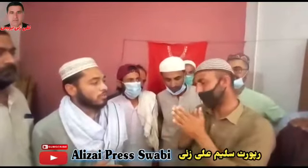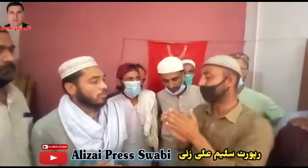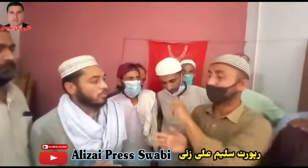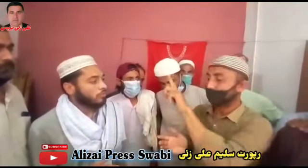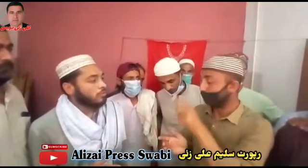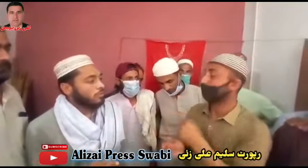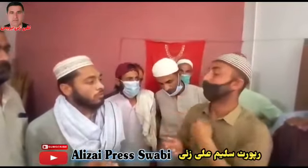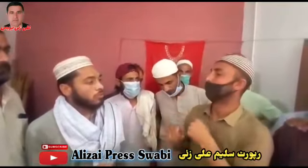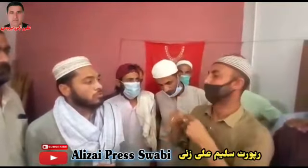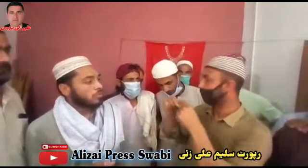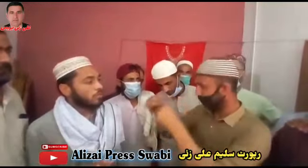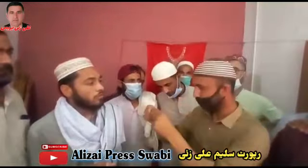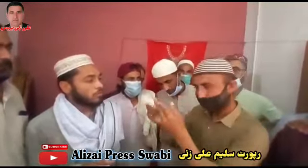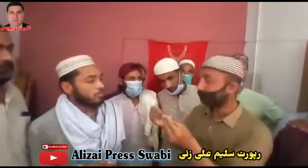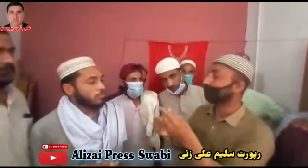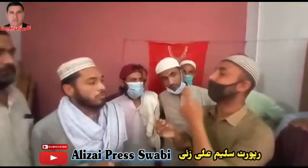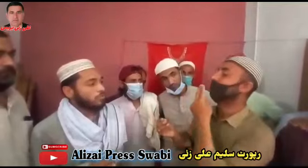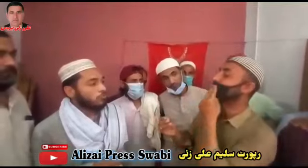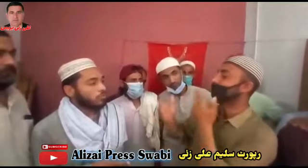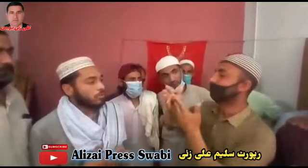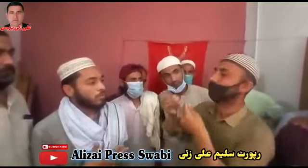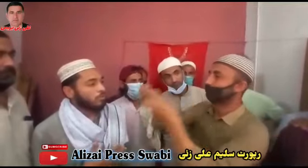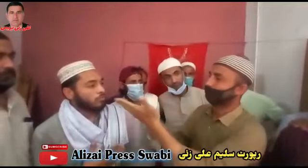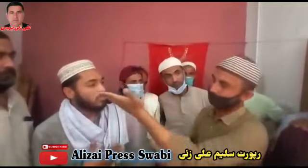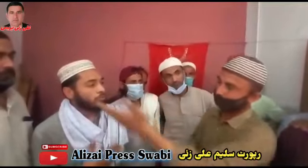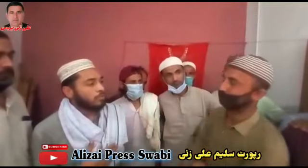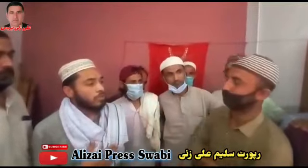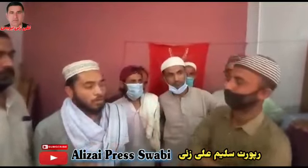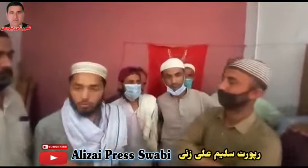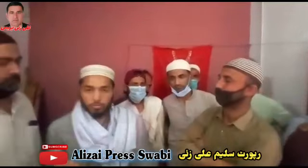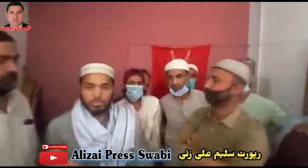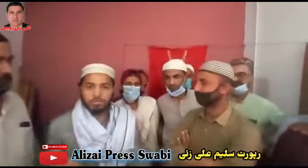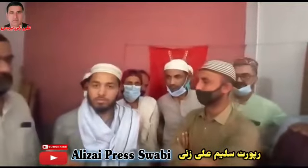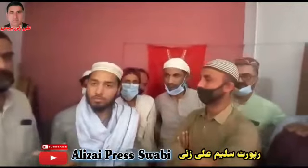سره کېږي، و تاسو الله تعالی واسطه دی چې موږ سره لکه امداد کوي. او وی بس